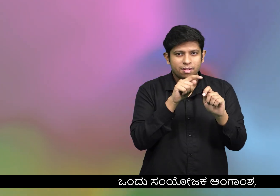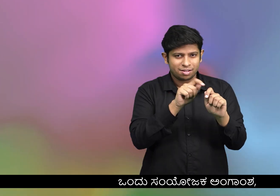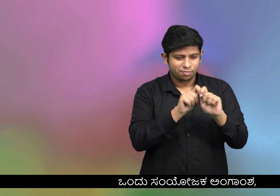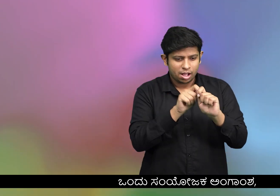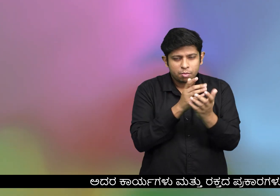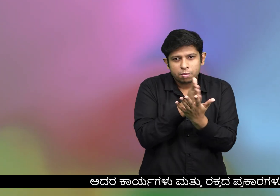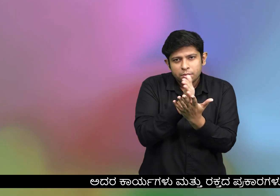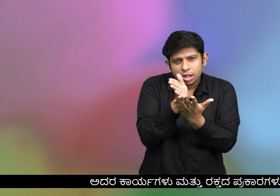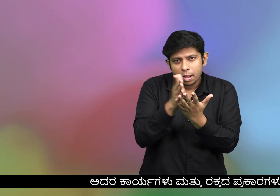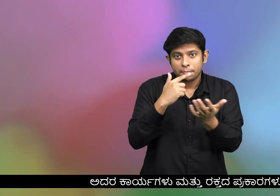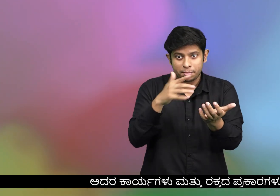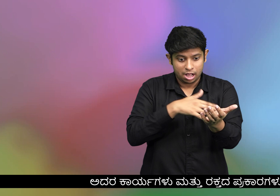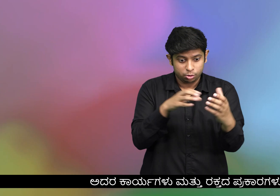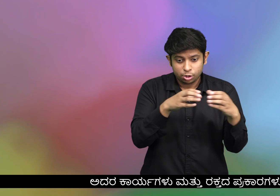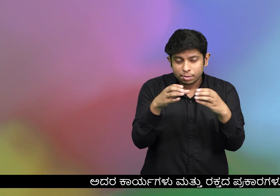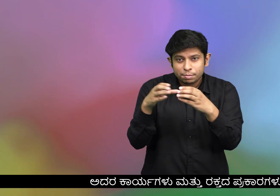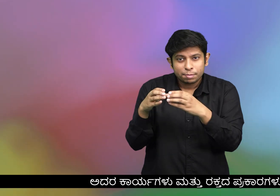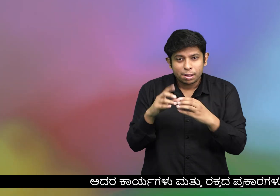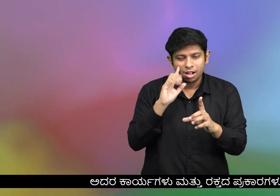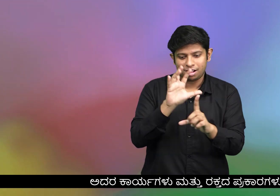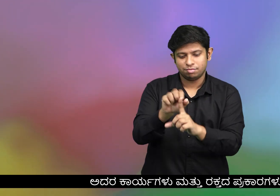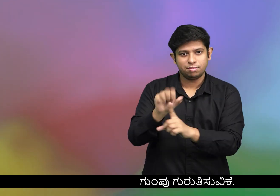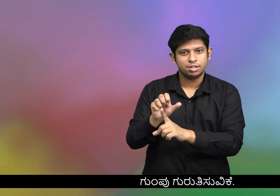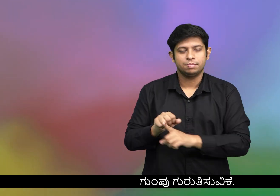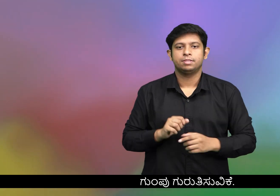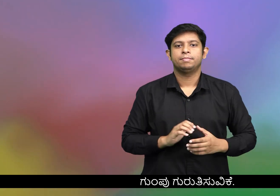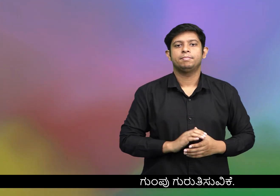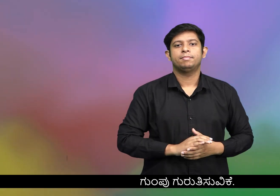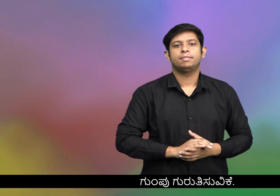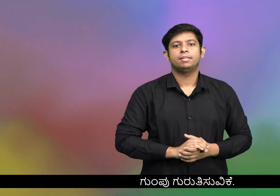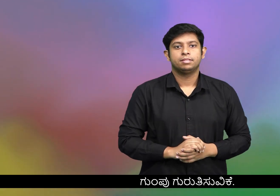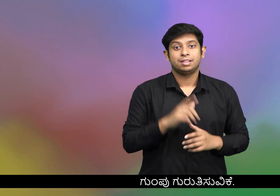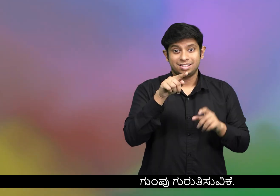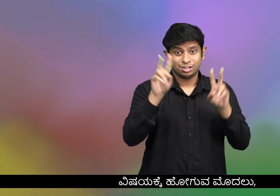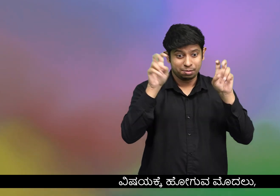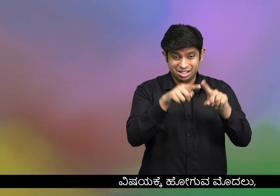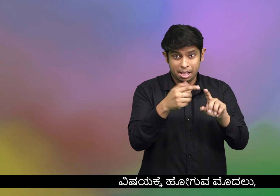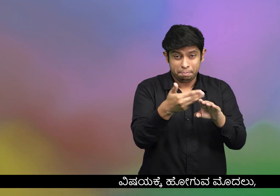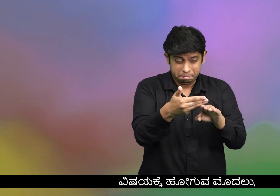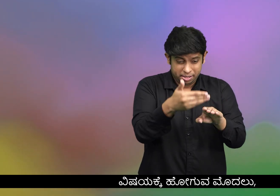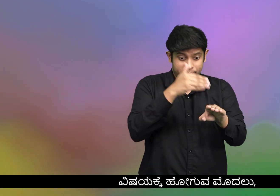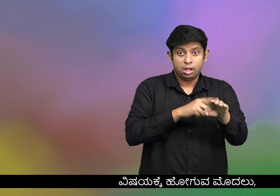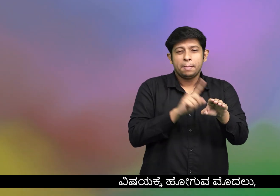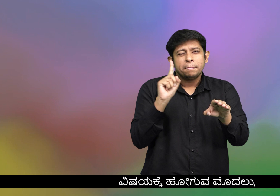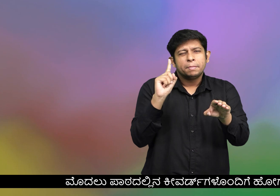ಅಂಗಾಂಶ, ಅದರ ಕಾರ್ಯಗಳು ಮತ್ತು ರಕ್ತದ ಪ್ರಕಾರಗಳು, ಗುಂಪು ಗುರುತಿಸುವಿಕೆ. ವಿಷಯಕ್ಕೆ ಹೋಗುವ ಮೊದಲು